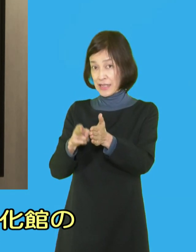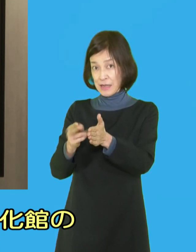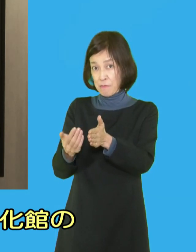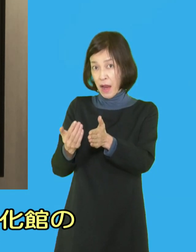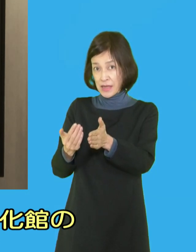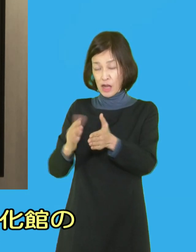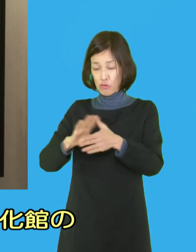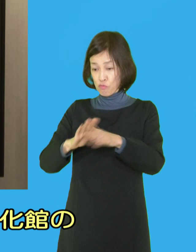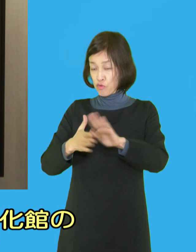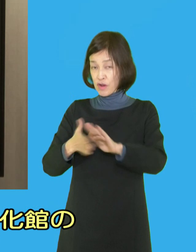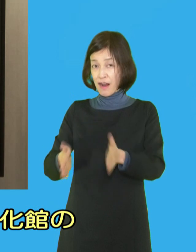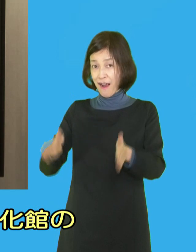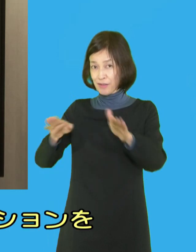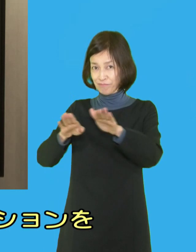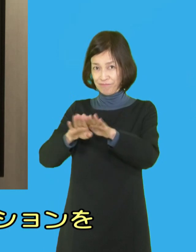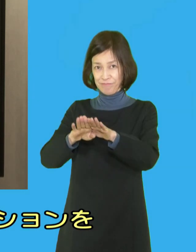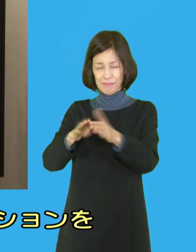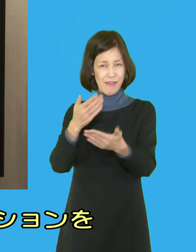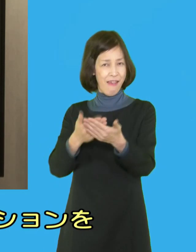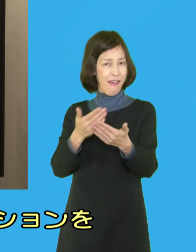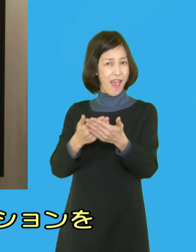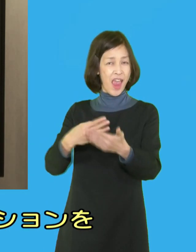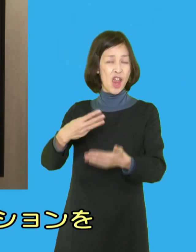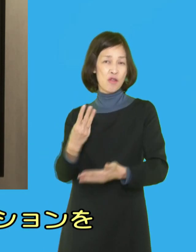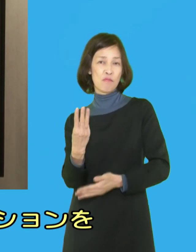ルフォンスミュシャ、まあ、世界的にも